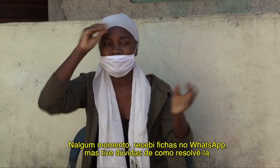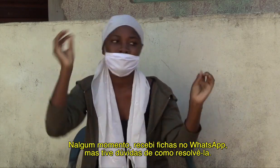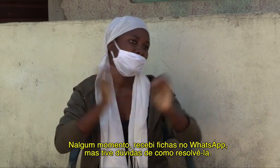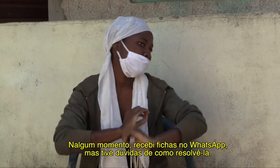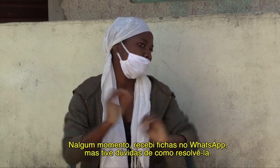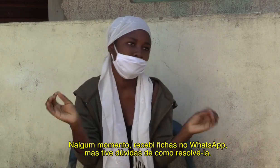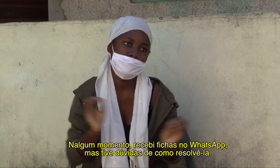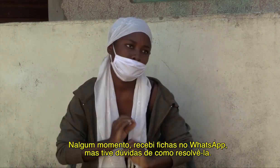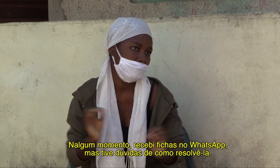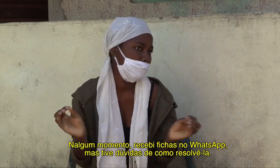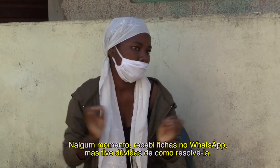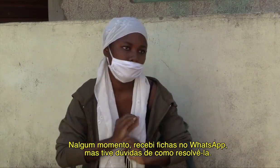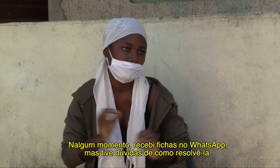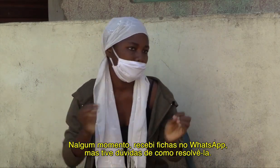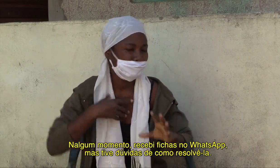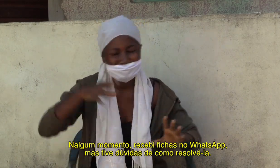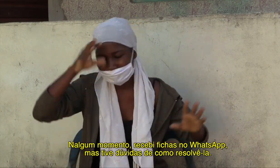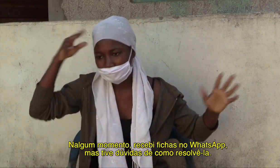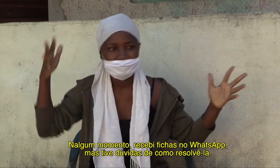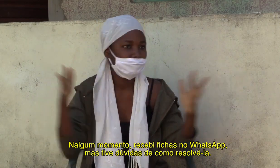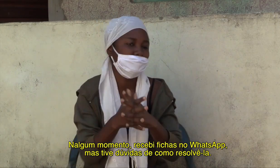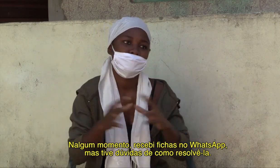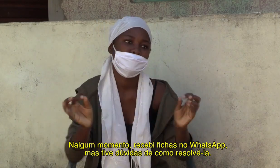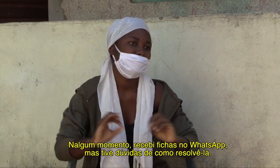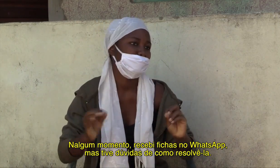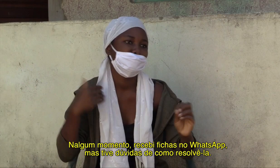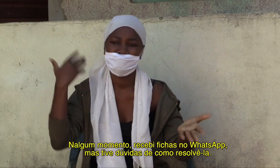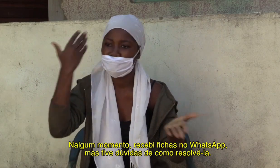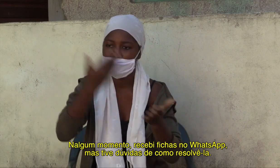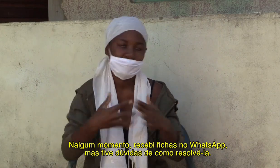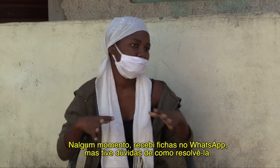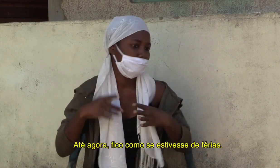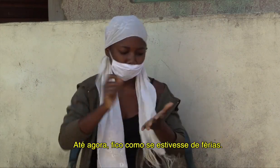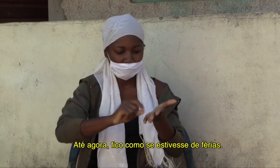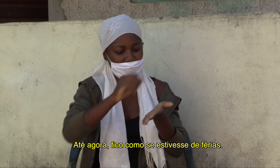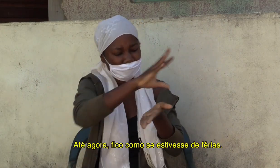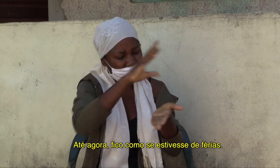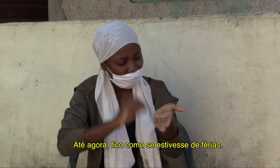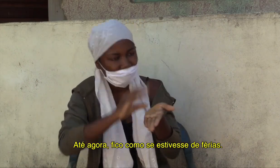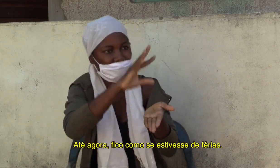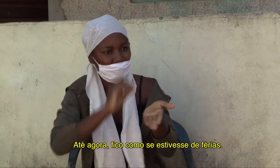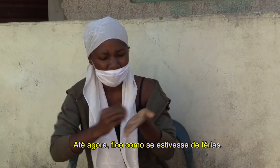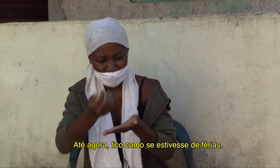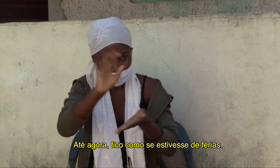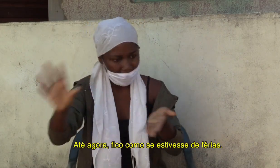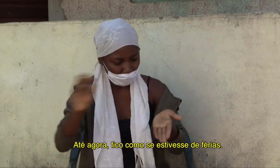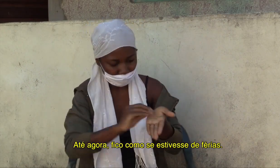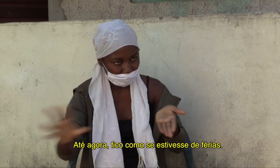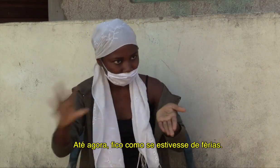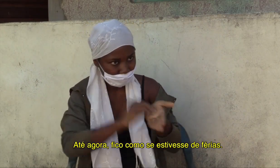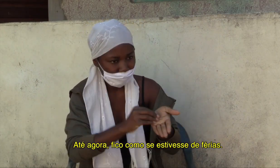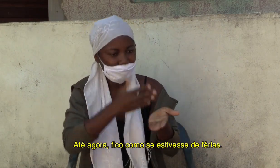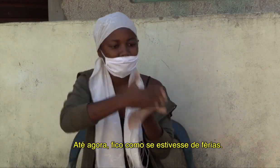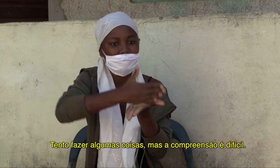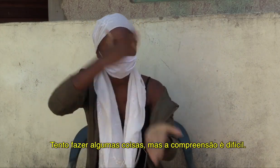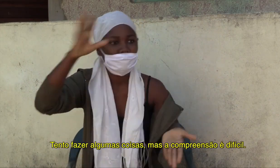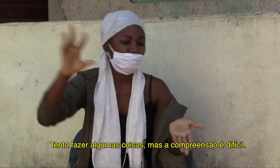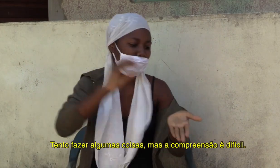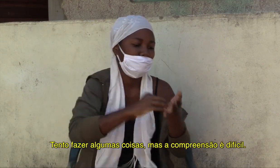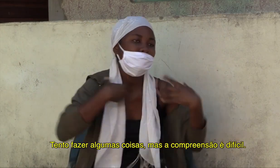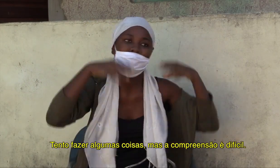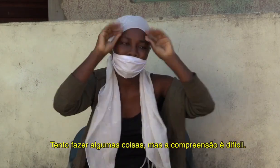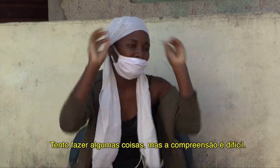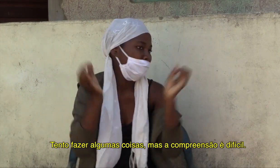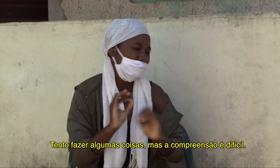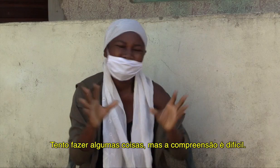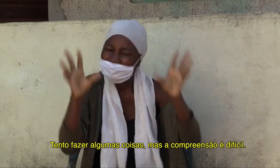via WhatsApp. Fiquei com dúvida também, como poder fazer a ficha. Até agora, fico, tipo estou de férias. Tem algumas coisas que